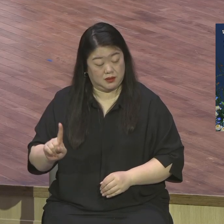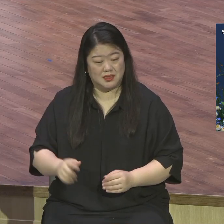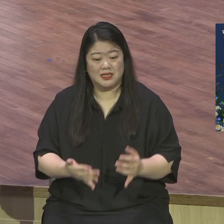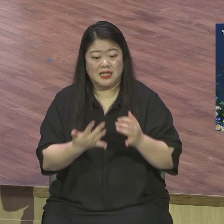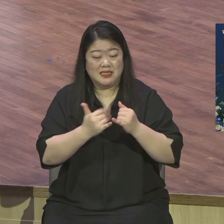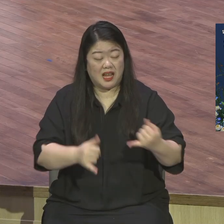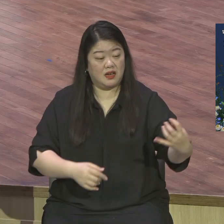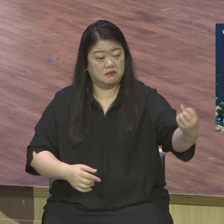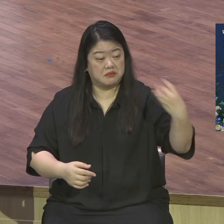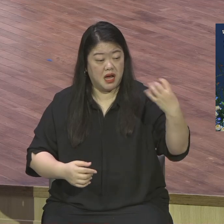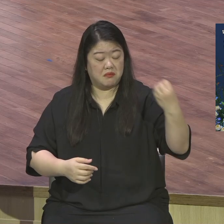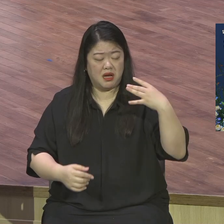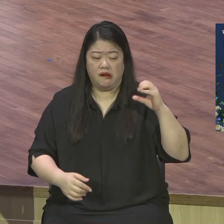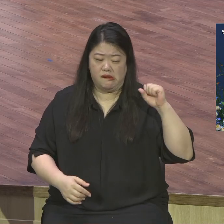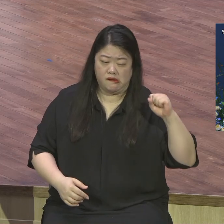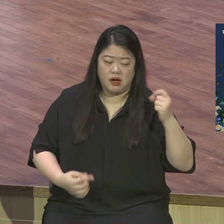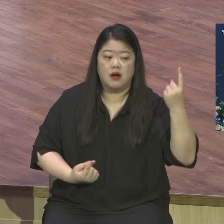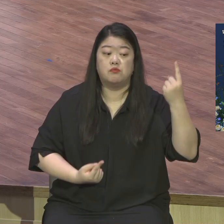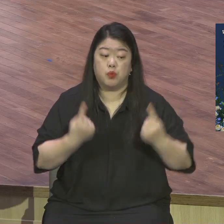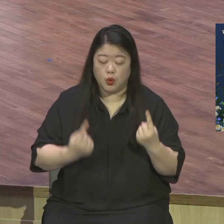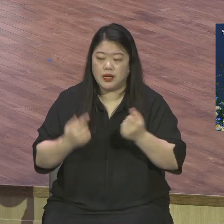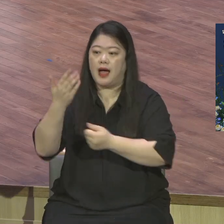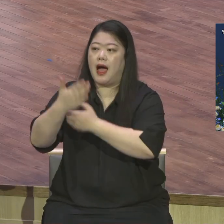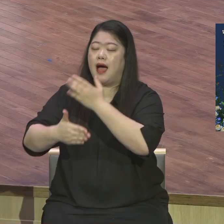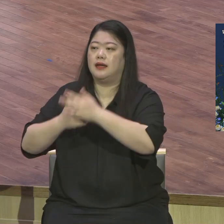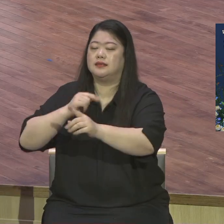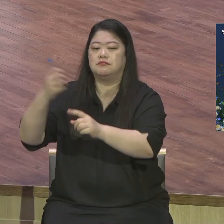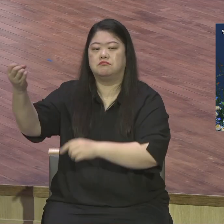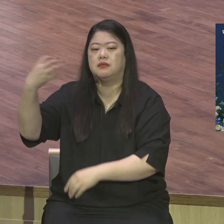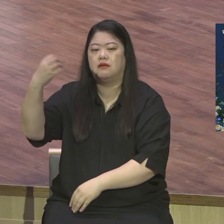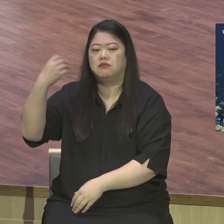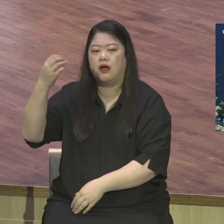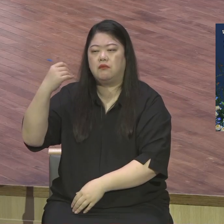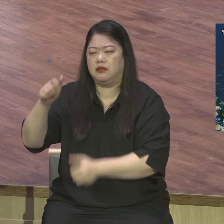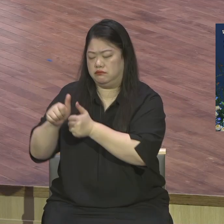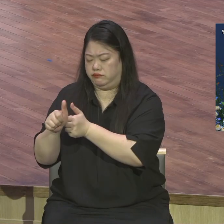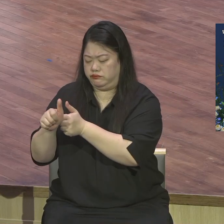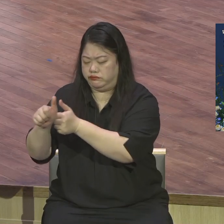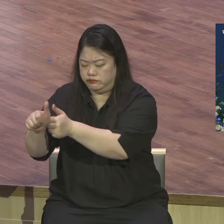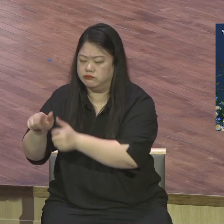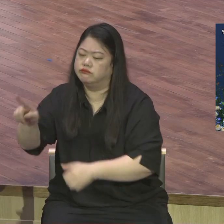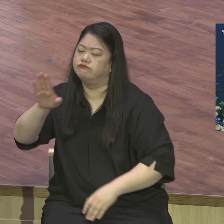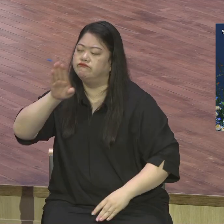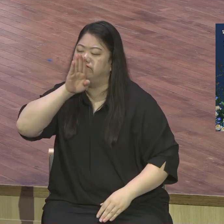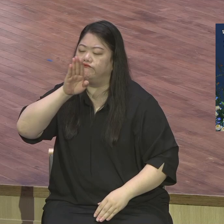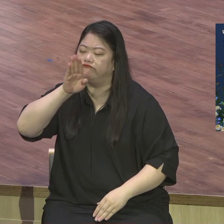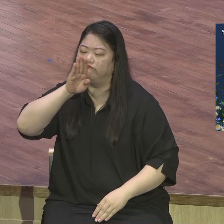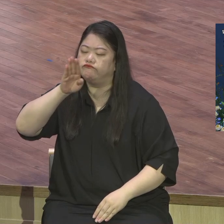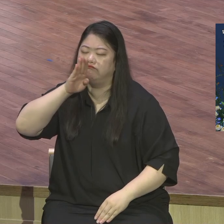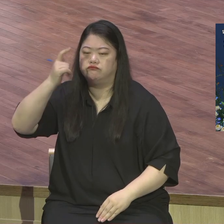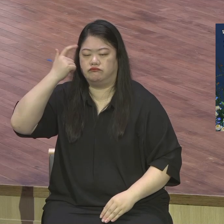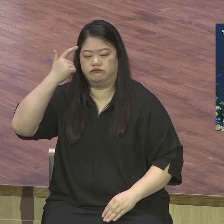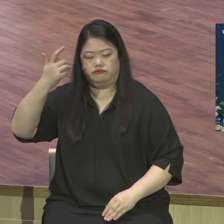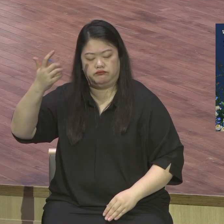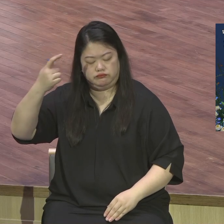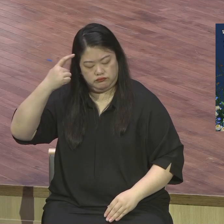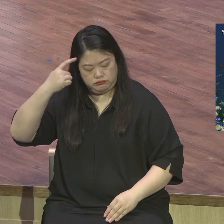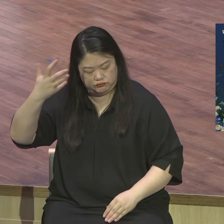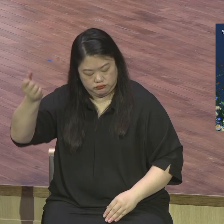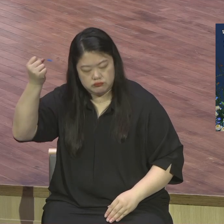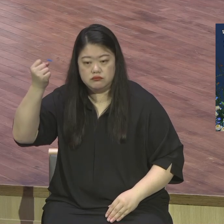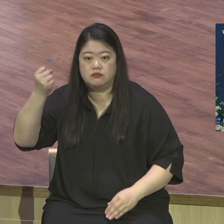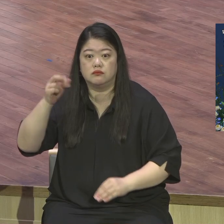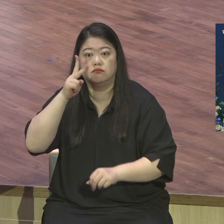당당하게 그렇게 강조하면서 예수와 그리스도 되심을 증거했잖아요 공의 앞에